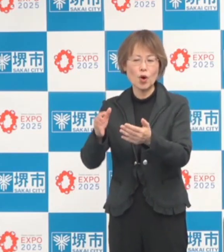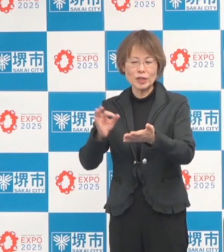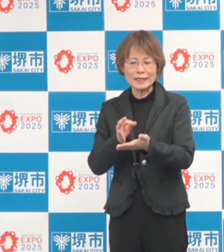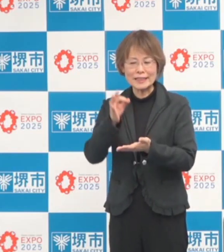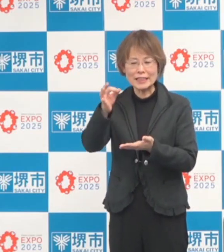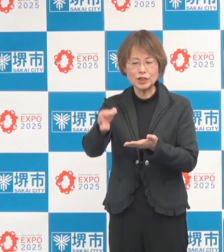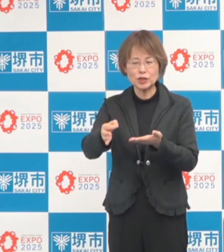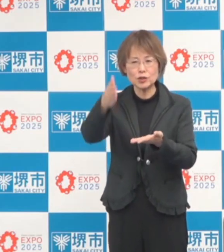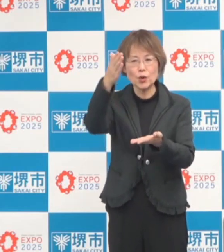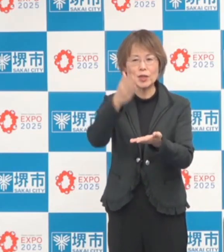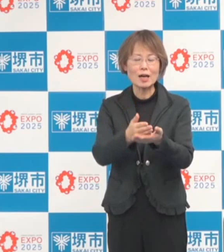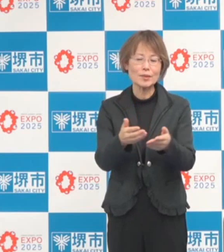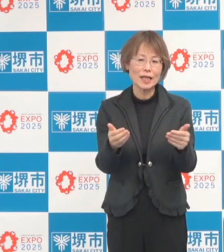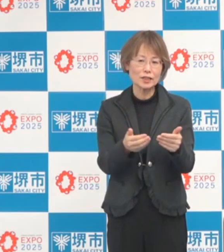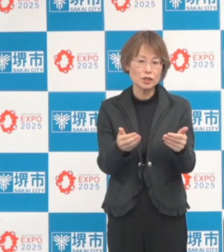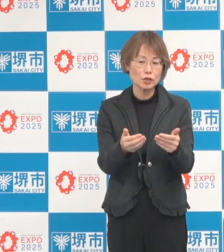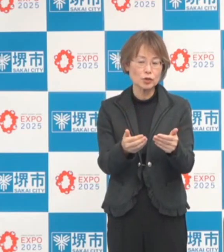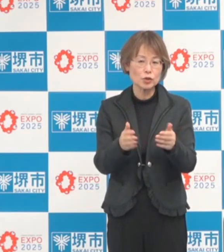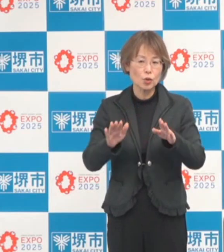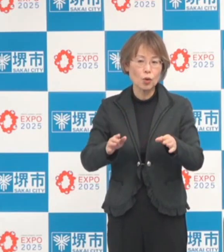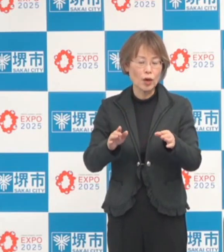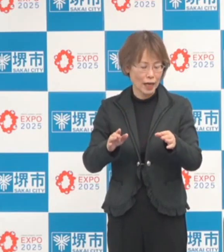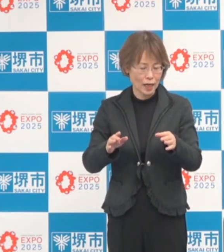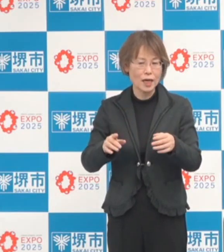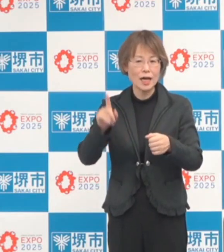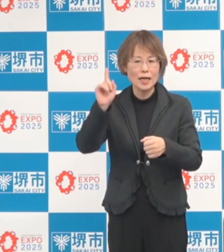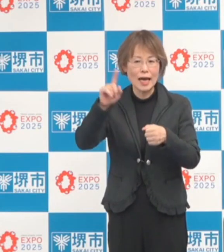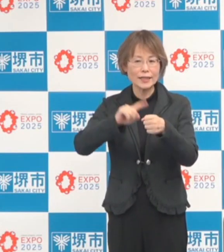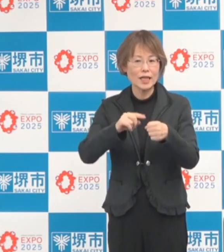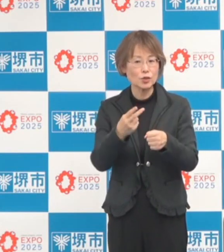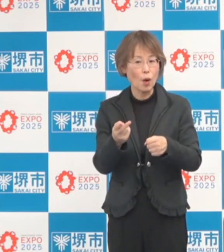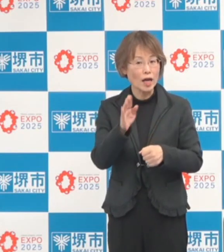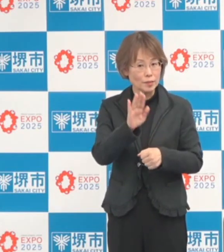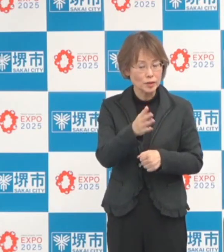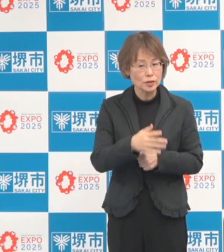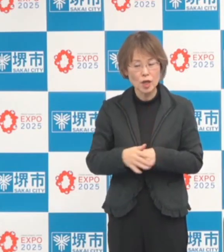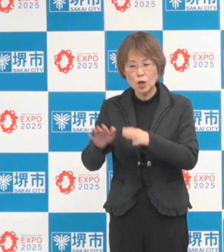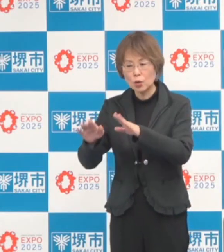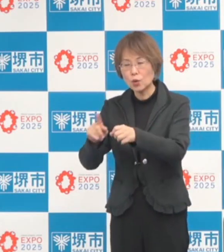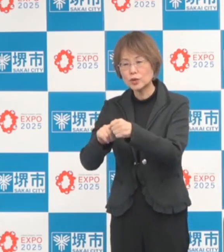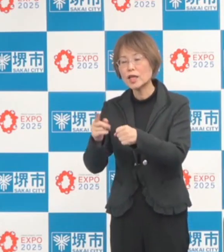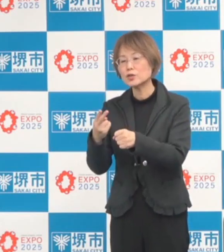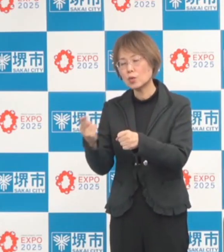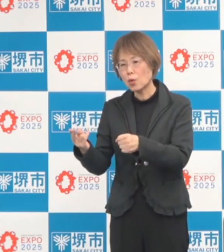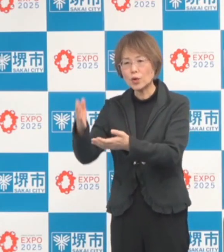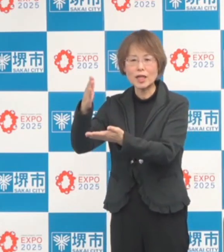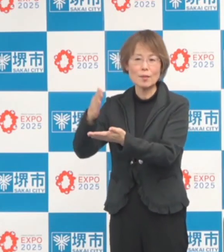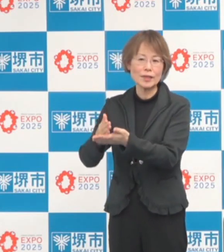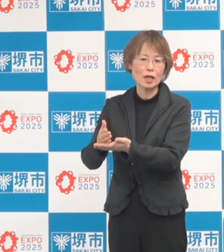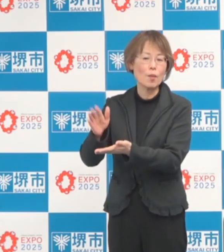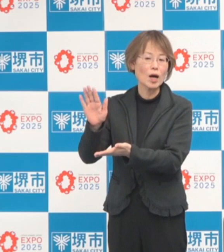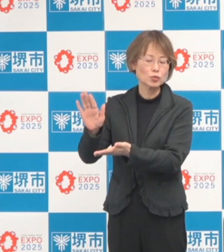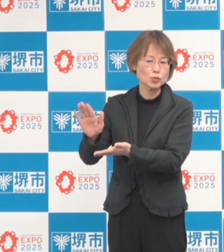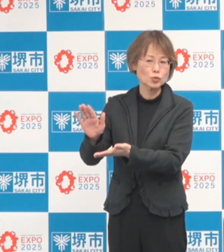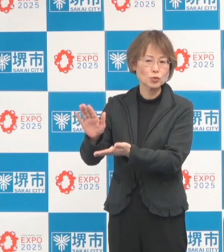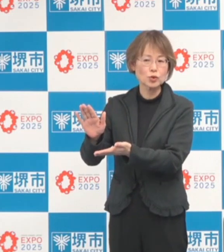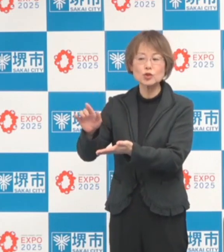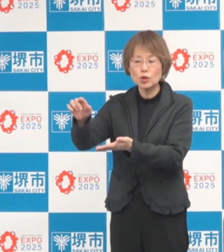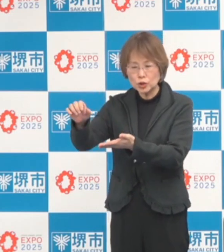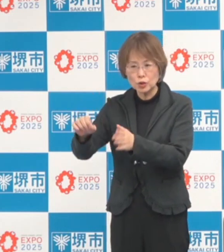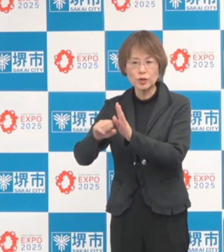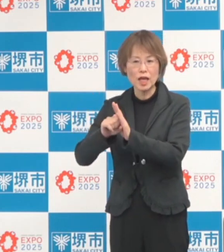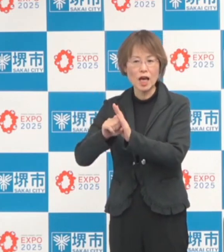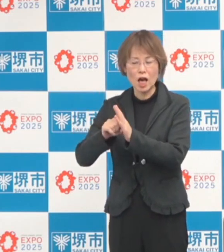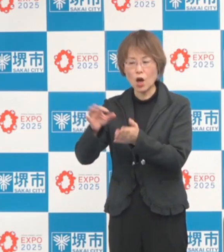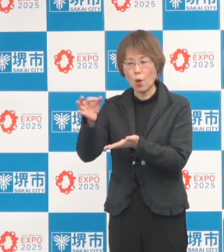業というのは今年度は来年度はのみもあるんです。今年度やったんだけどももうやめたということによって、これだけの